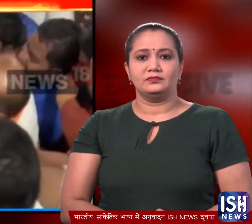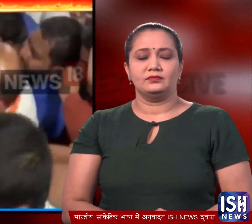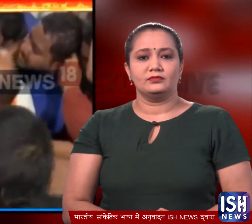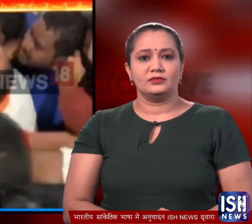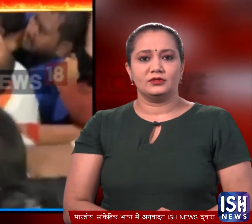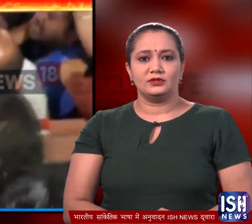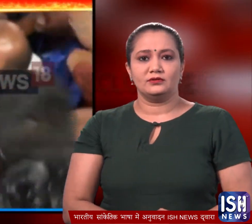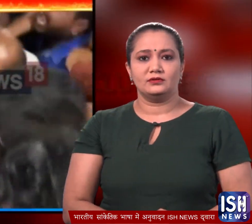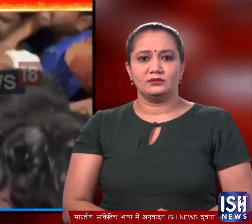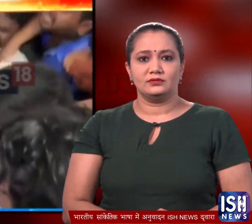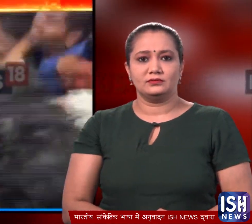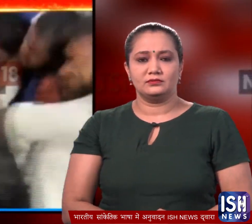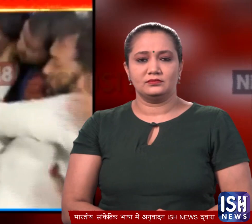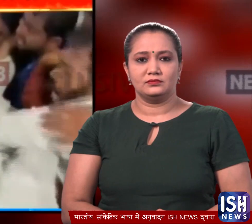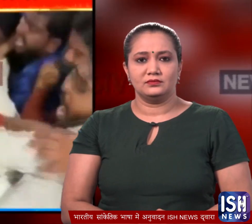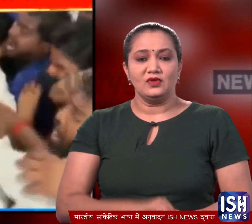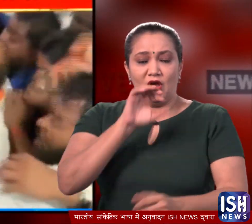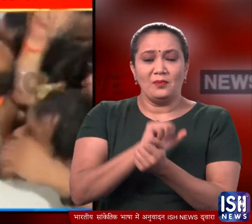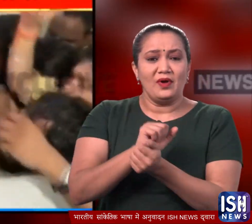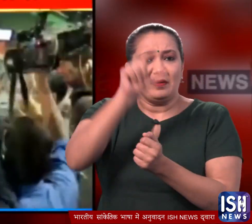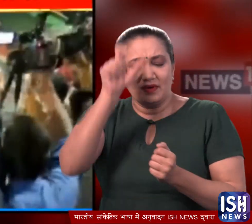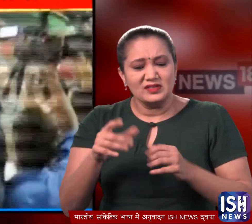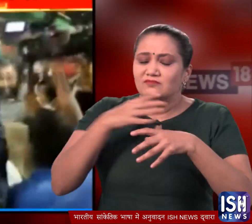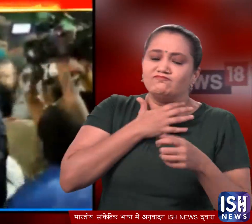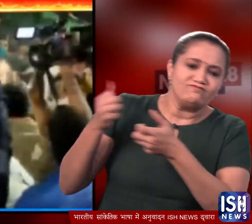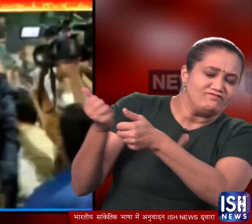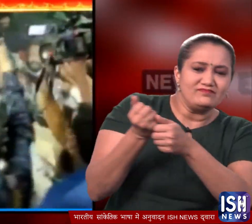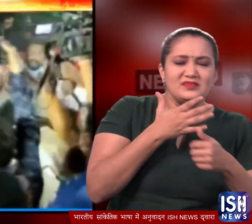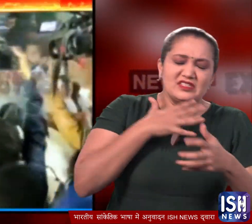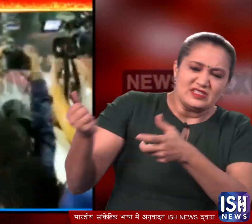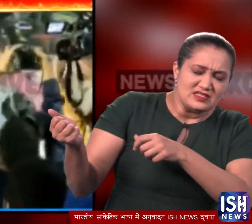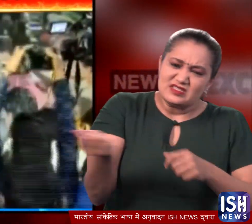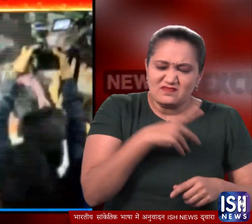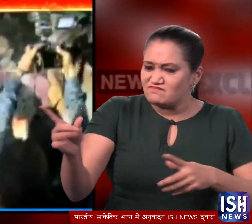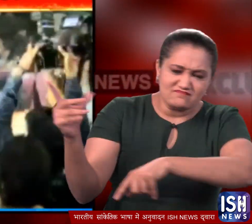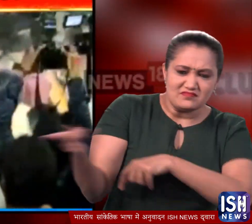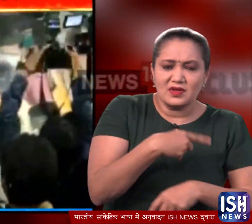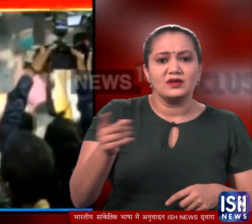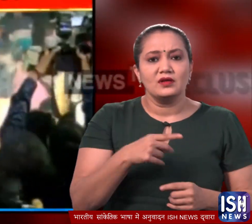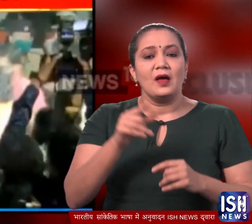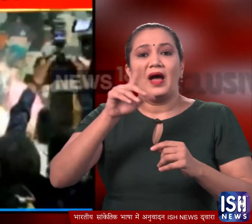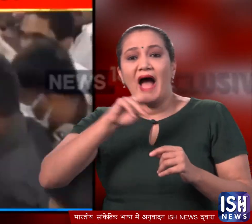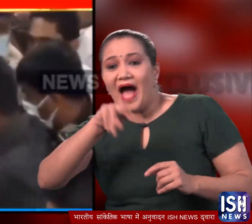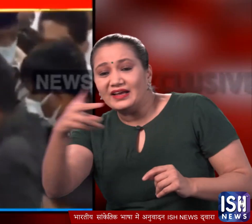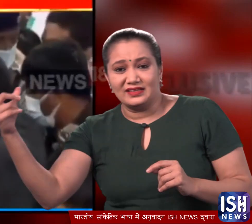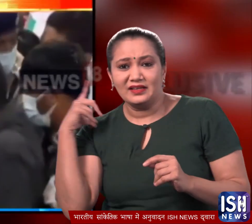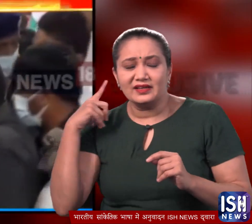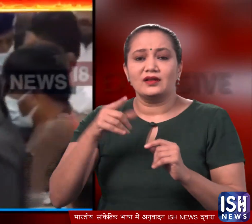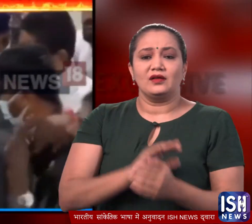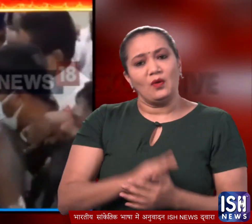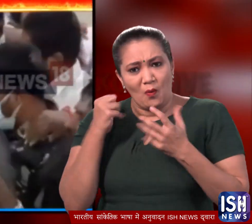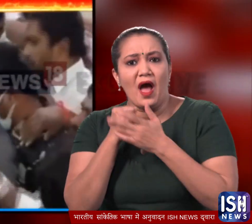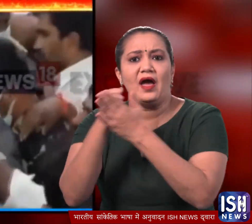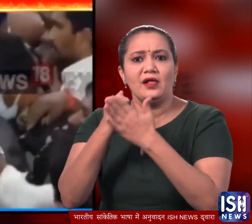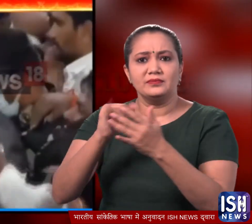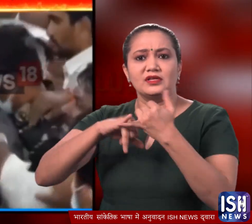वो पुलिस वाला उन्हें अपने साथ ले जाने के लिए पूरा जोर लगा रहा था, जबकि पार्टी के दूसरे नेता बी संजय कुमार को बचाने में जुटे थे। हालांकि पुलिस ने